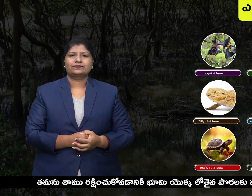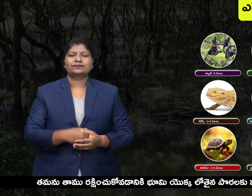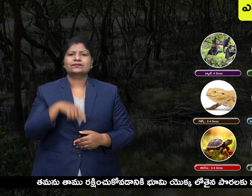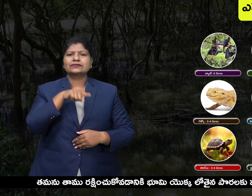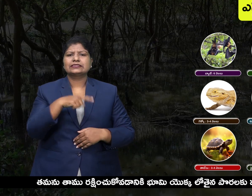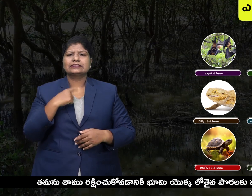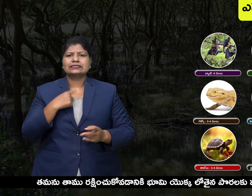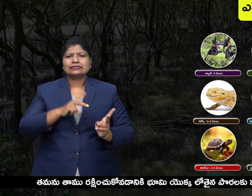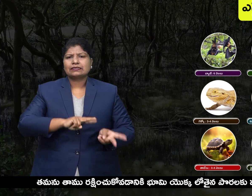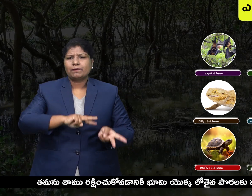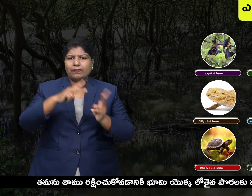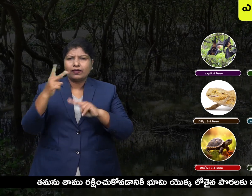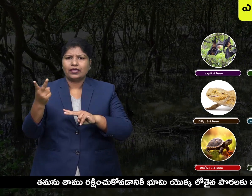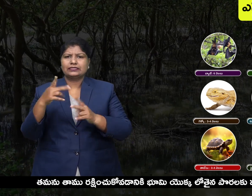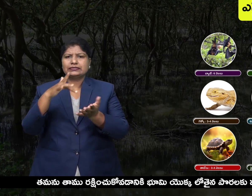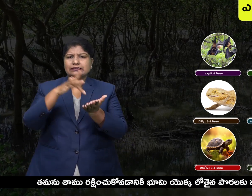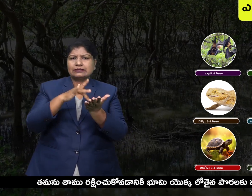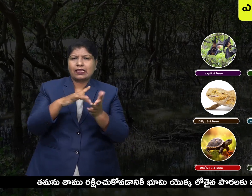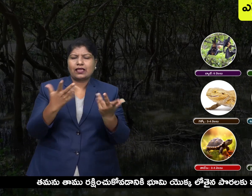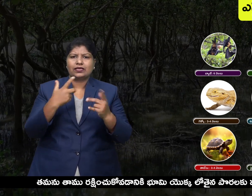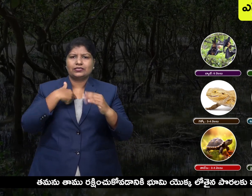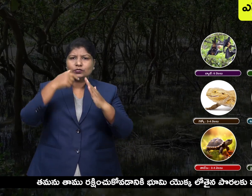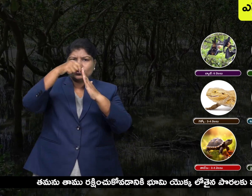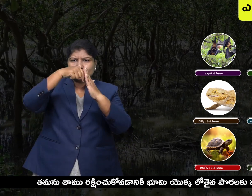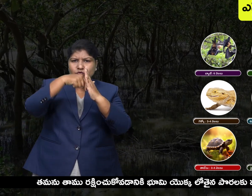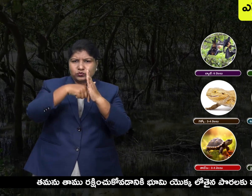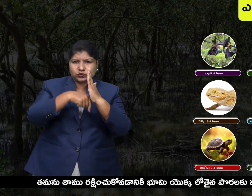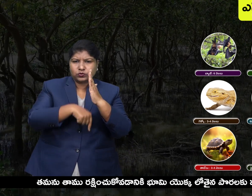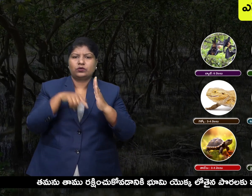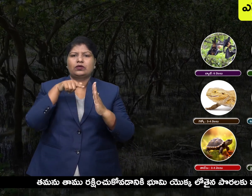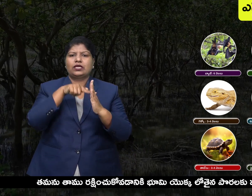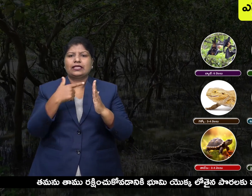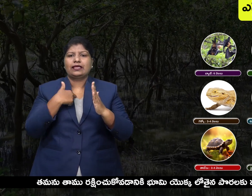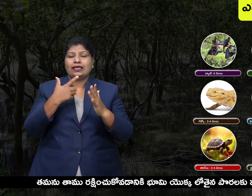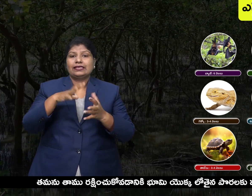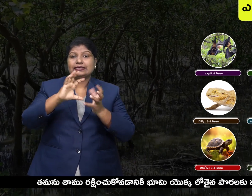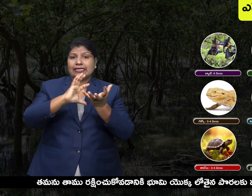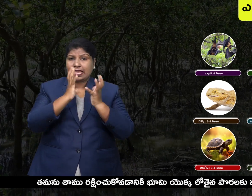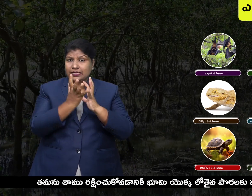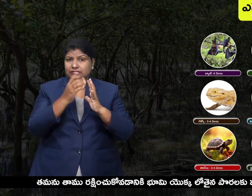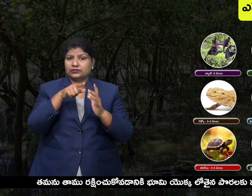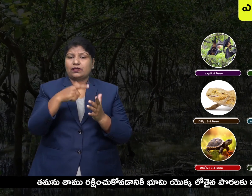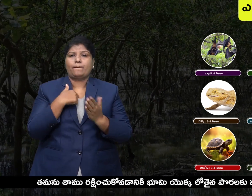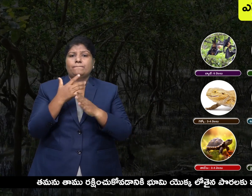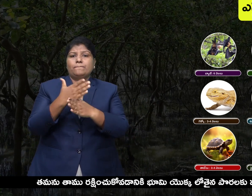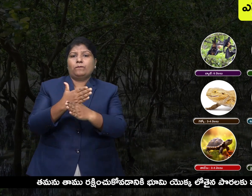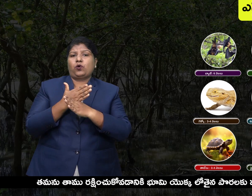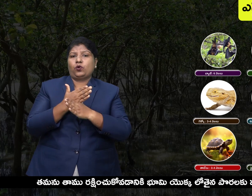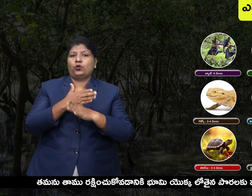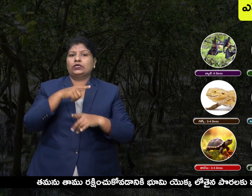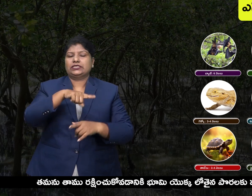తాము రక్షించుకోవడానికి భూమి యొక్క లోతైన పొరలకు వలసపోతాయి.